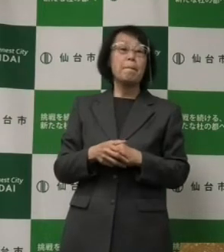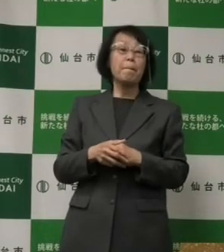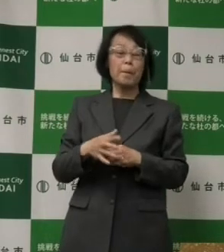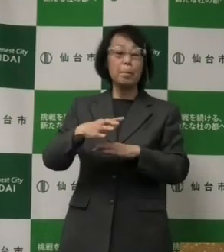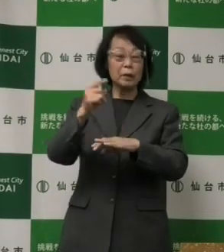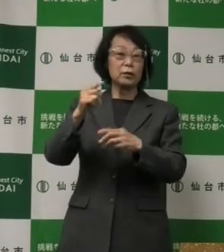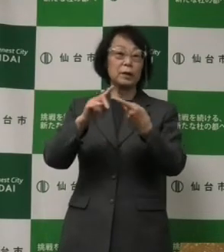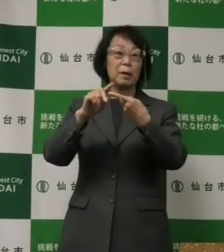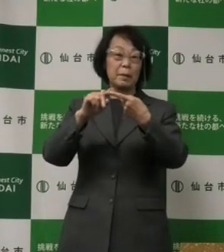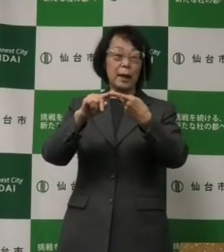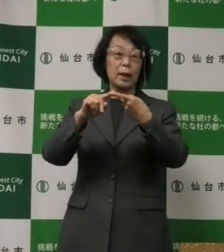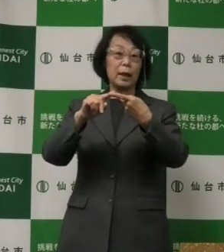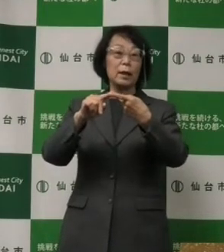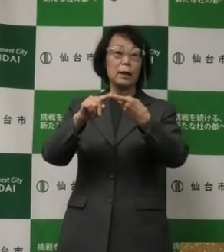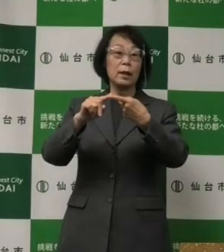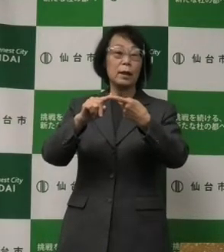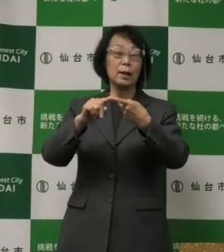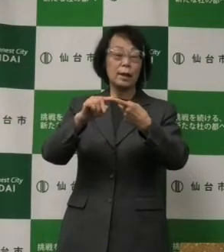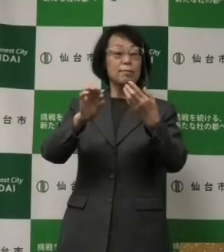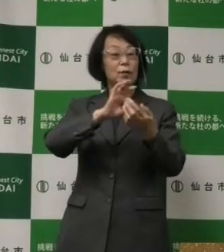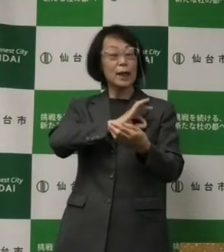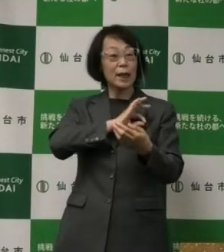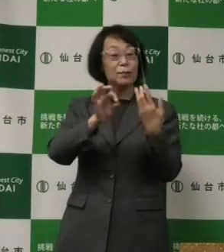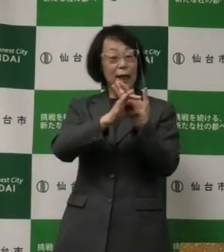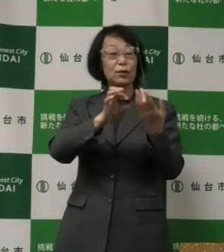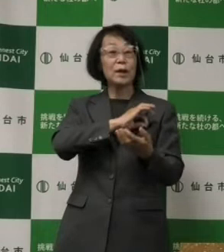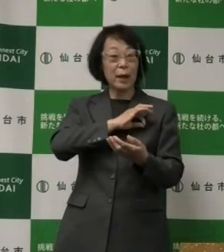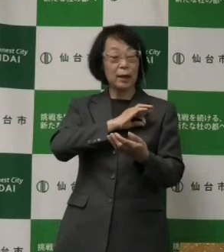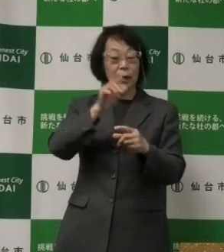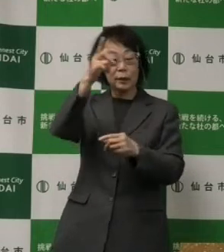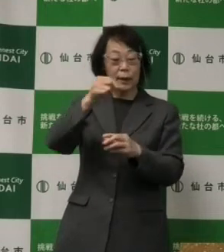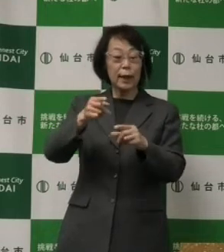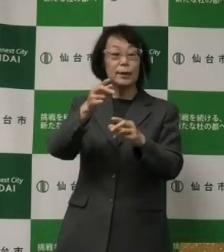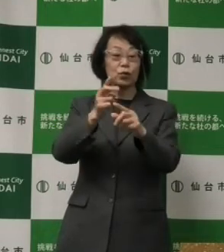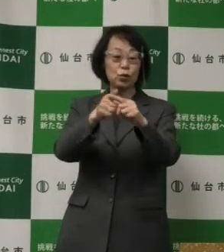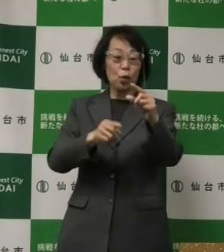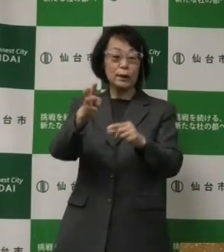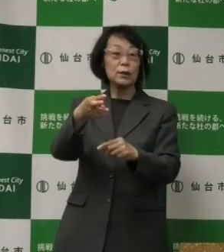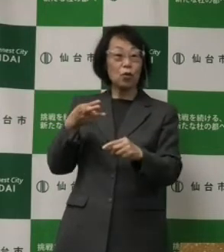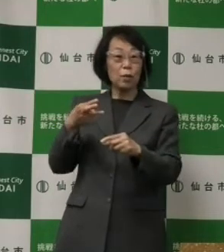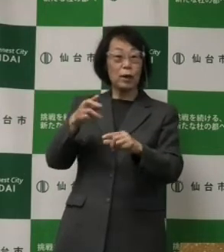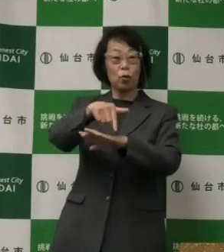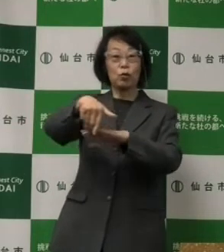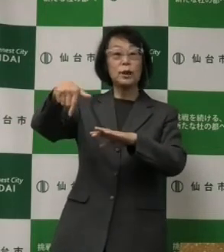まず1番目の仮称仙台中央3丁目プロジェクトです。